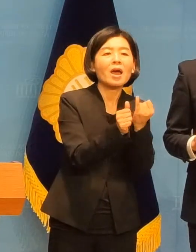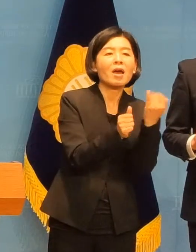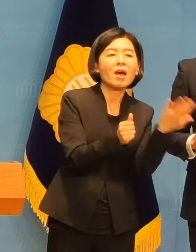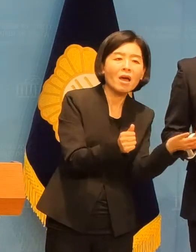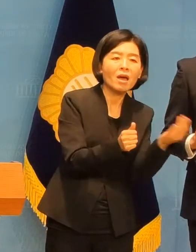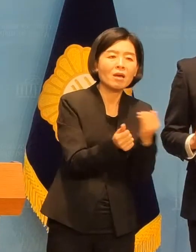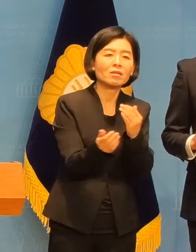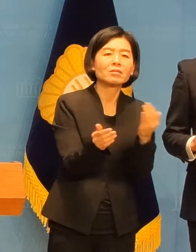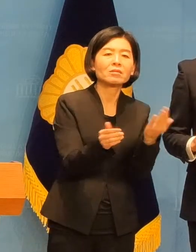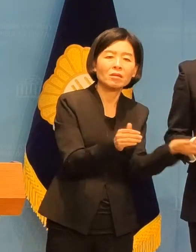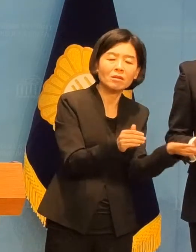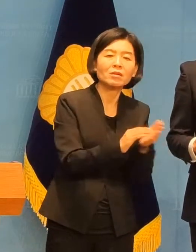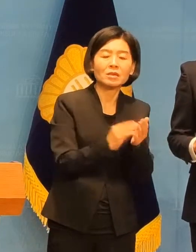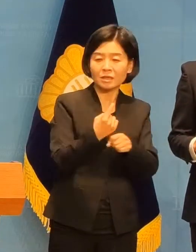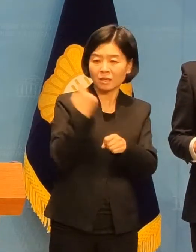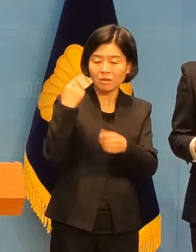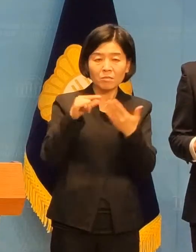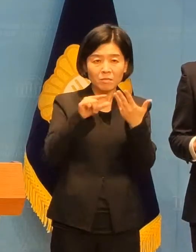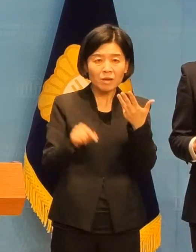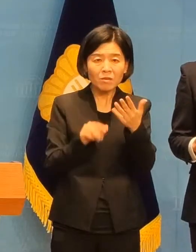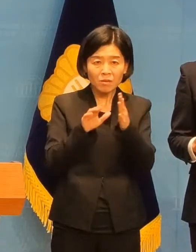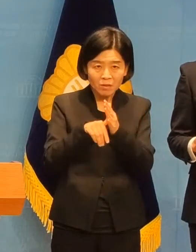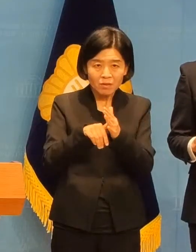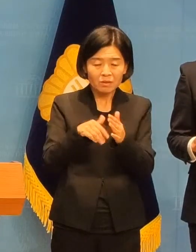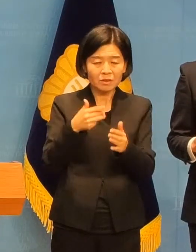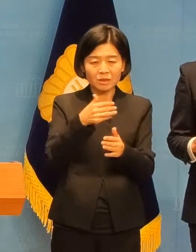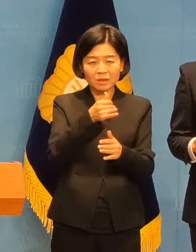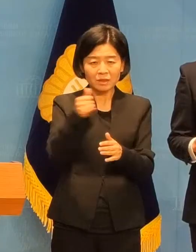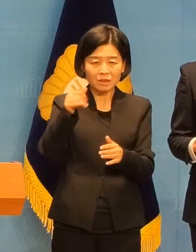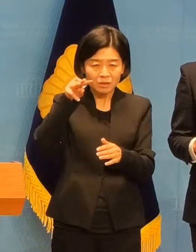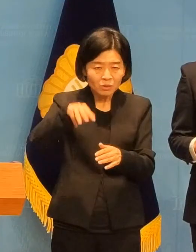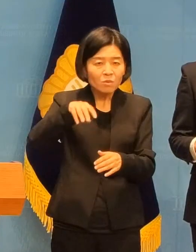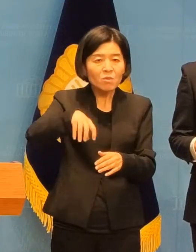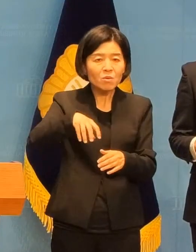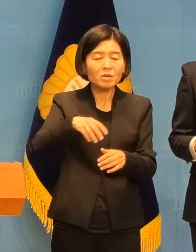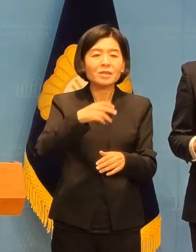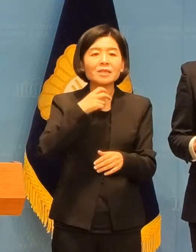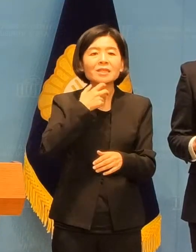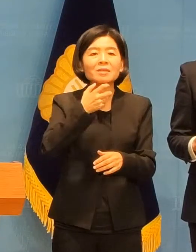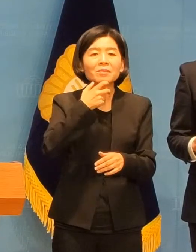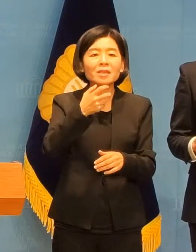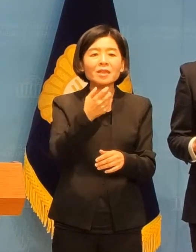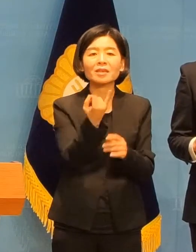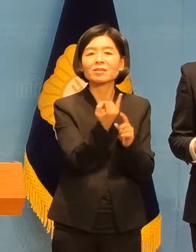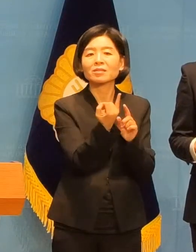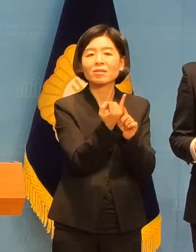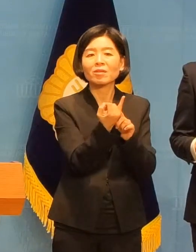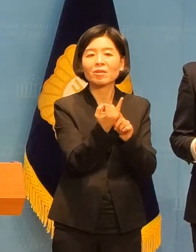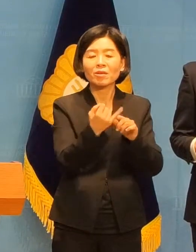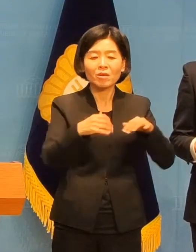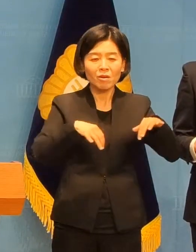작년 8월 세종시에서는 70대 여성이 횡단보도를 건너다